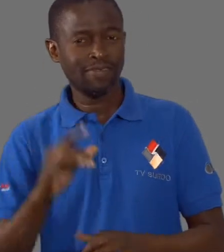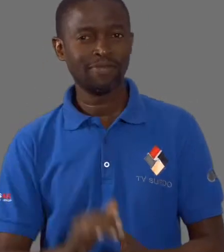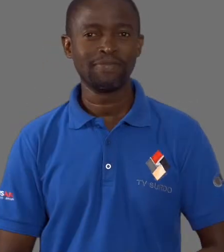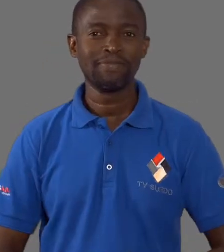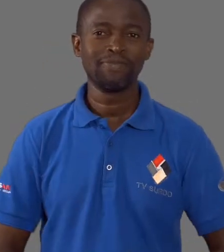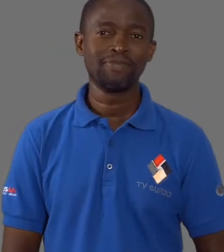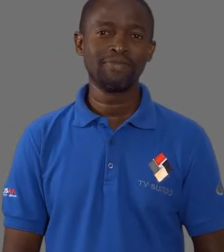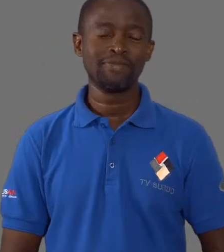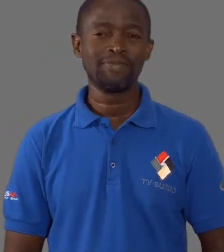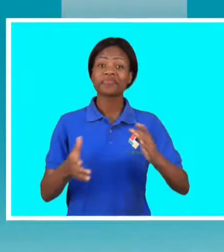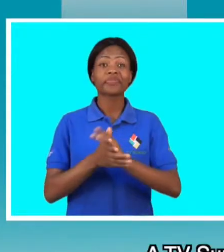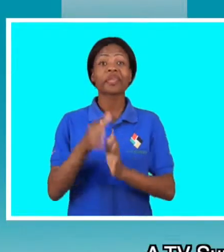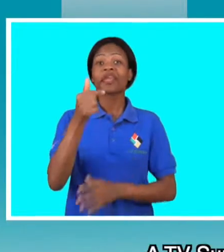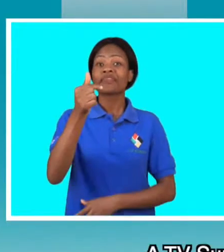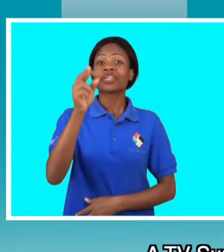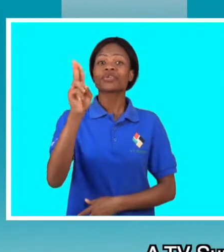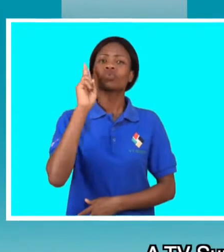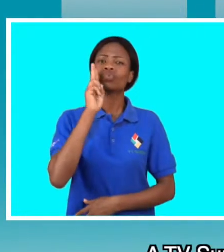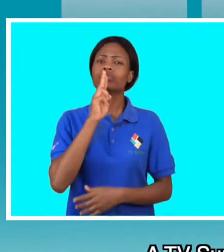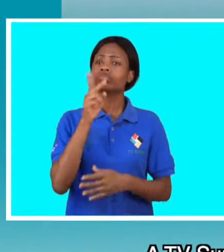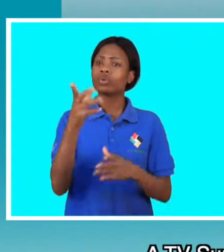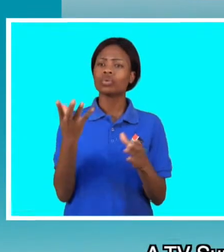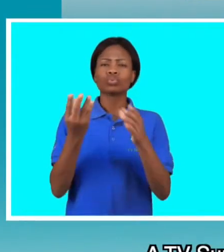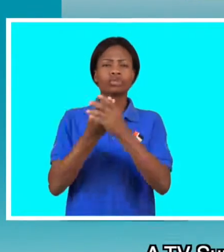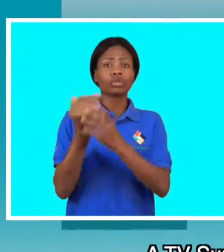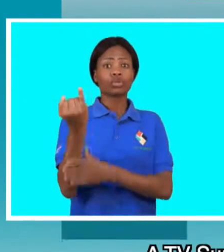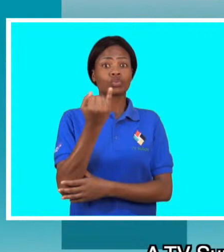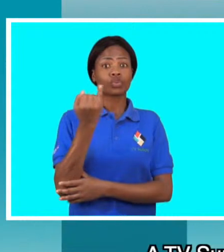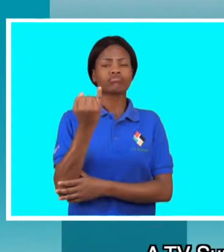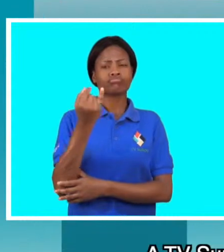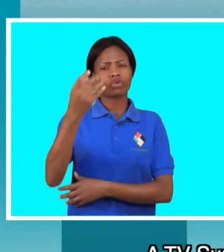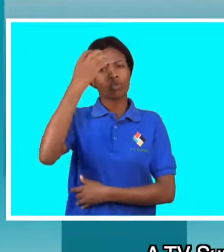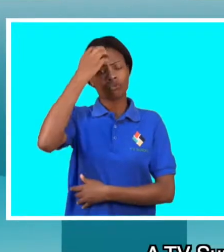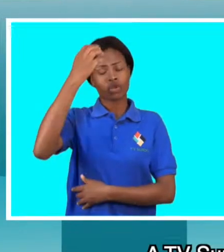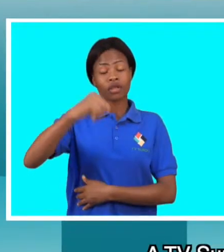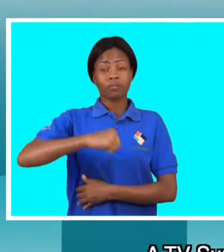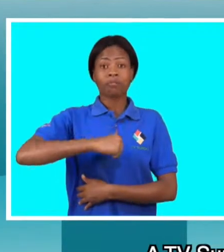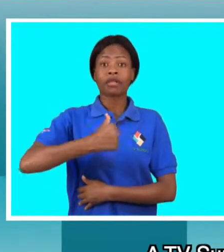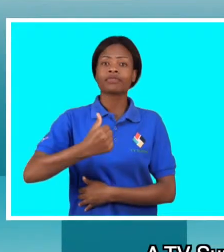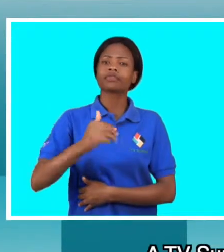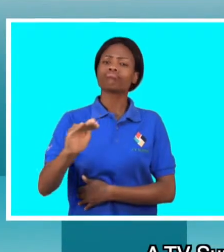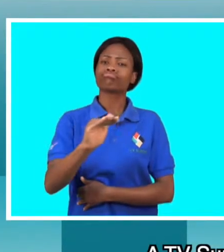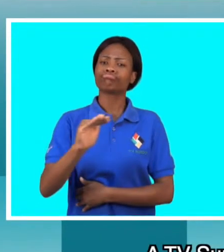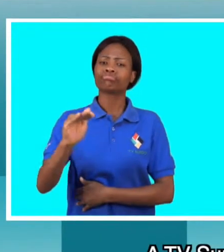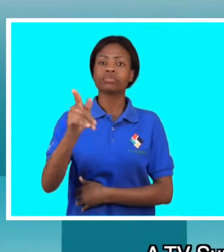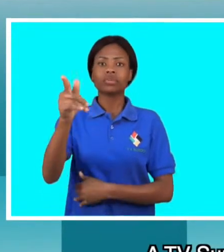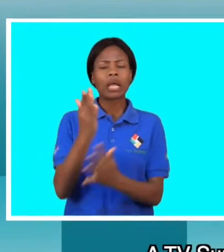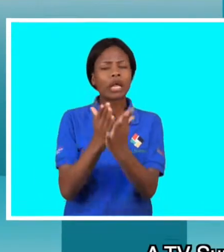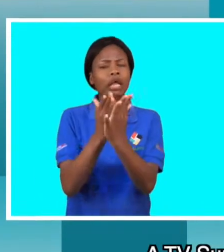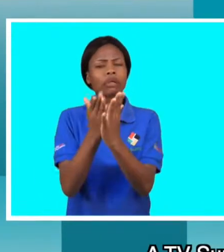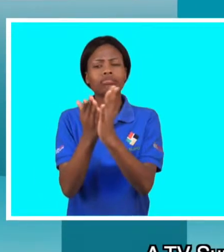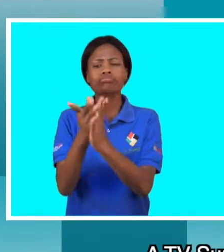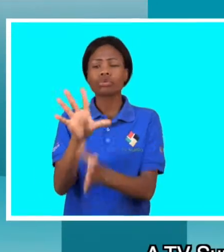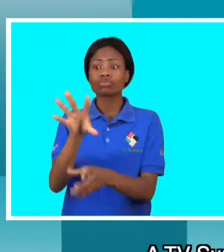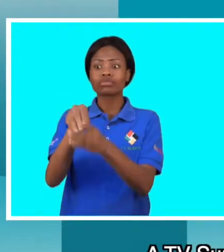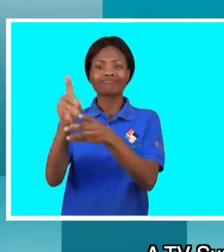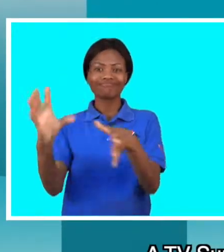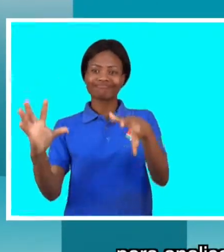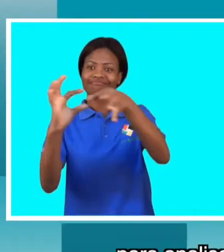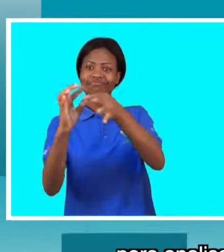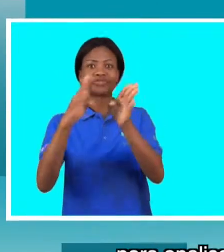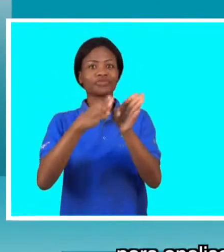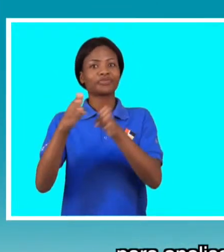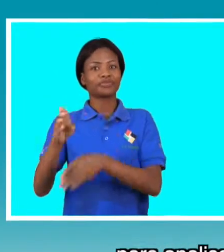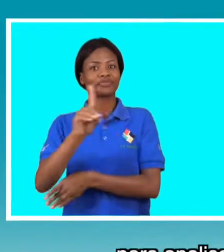emprego para esta camada social. A TV Surdo juntou instituições do governo, privadas e sociedade civil